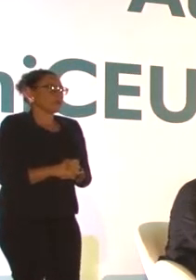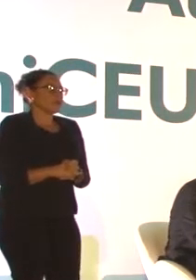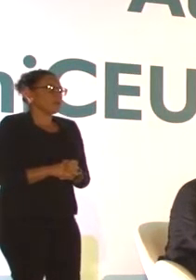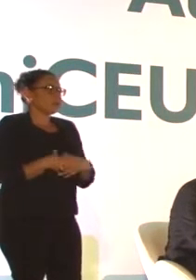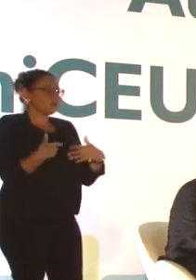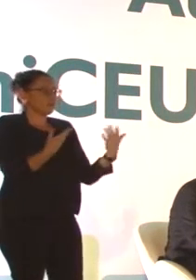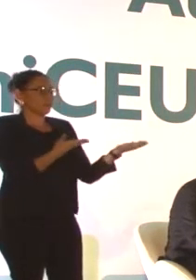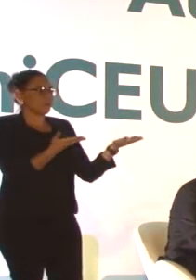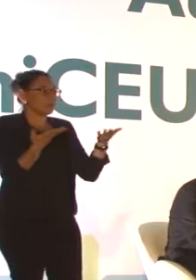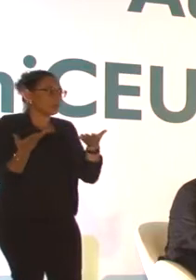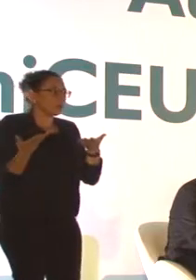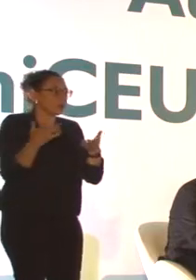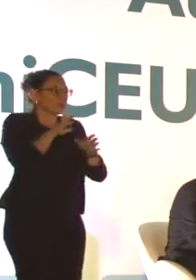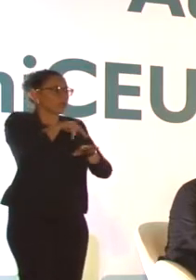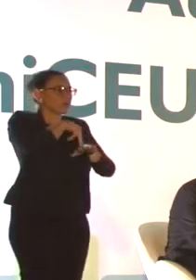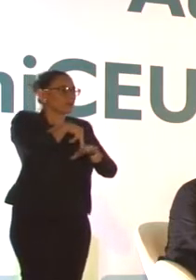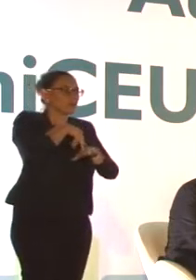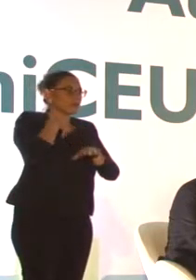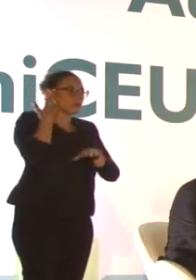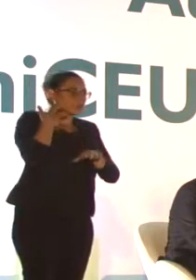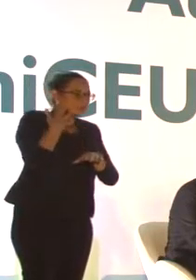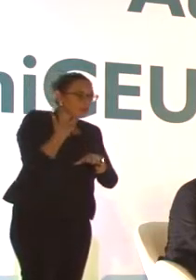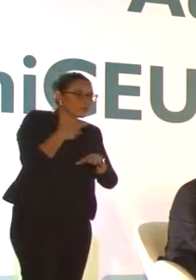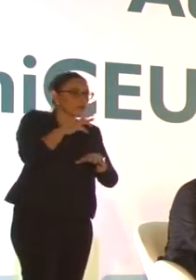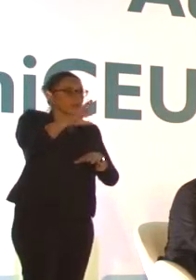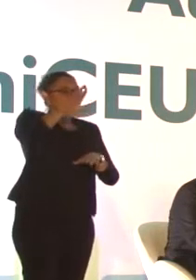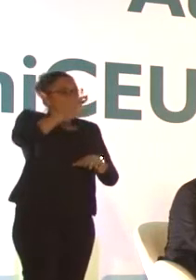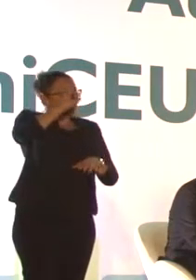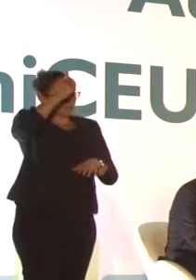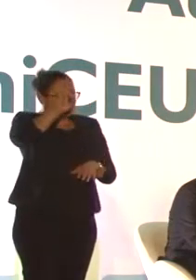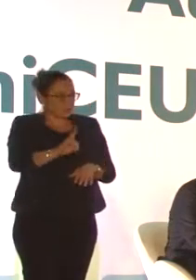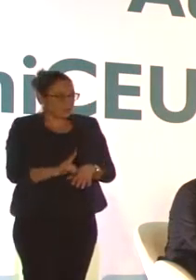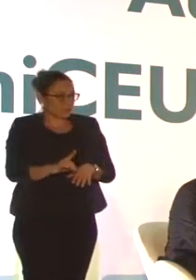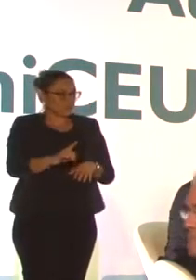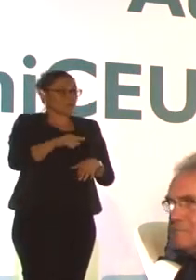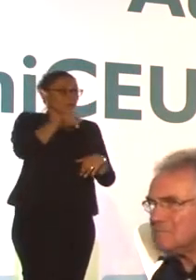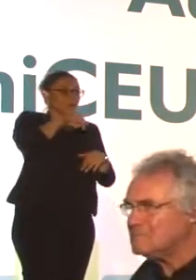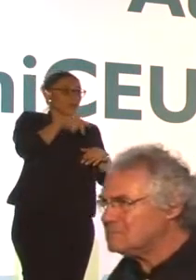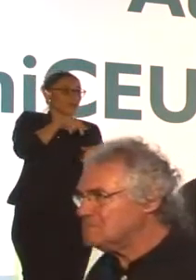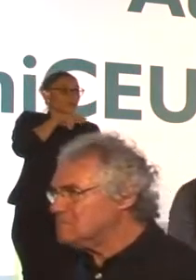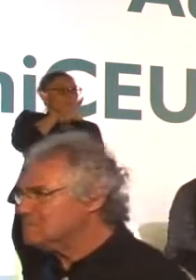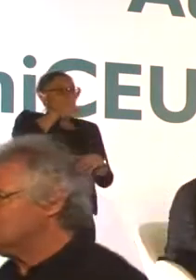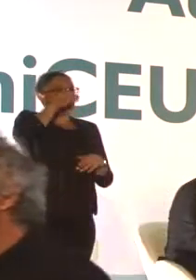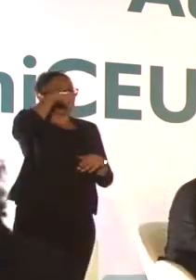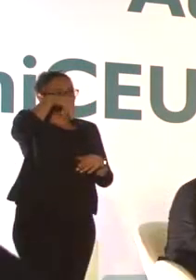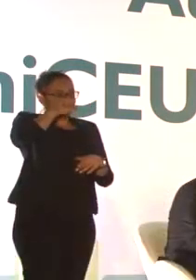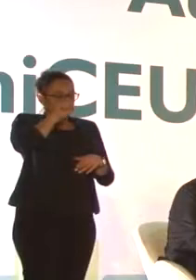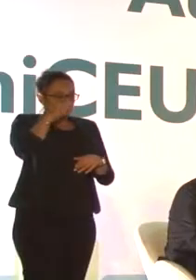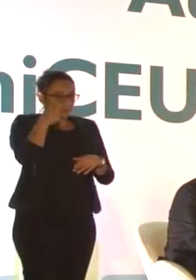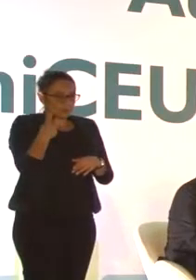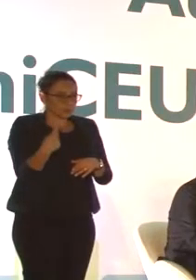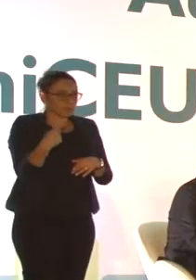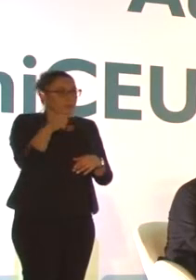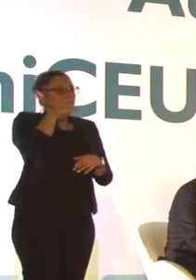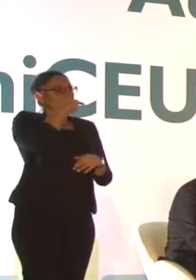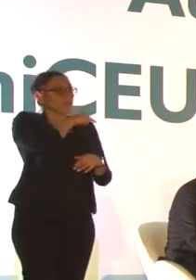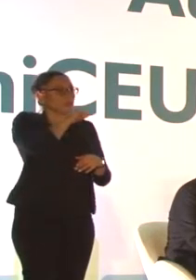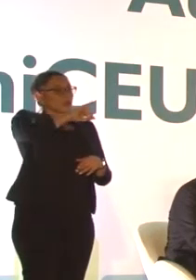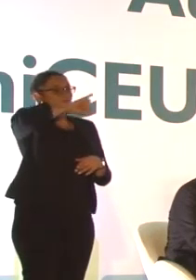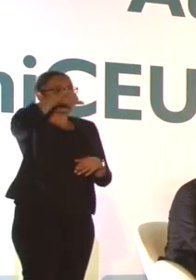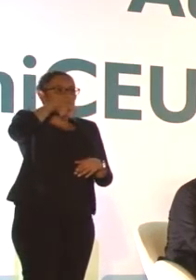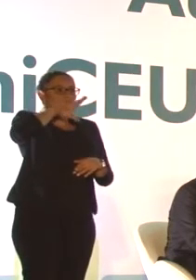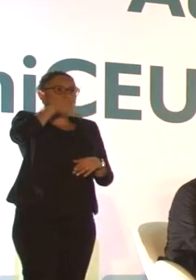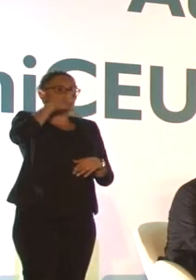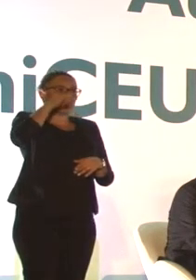E agora, as palavras do magnífico senhor reitor da Universidade Estadual Paulista, Júlio de Mesquita Filho, Unesp,